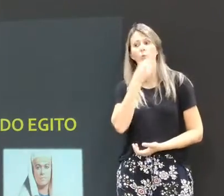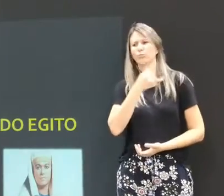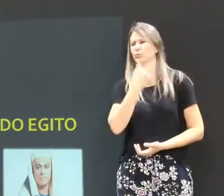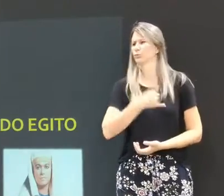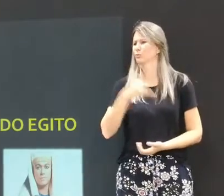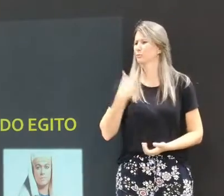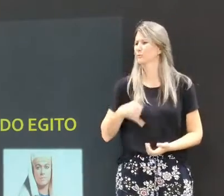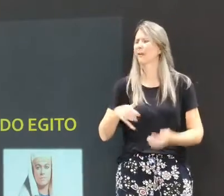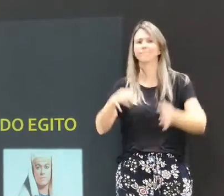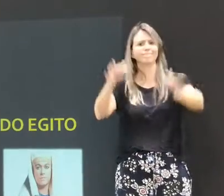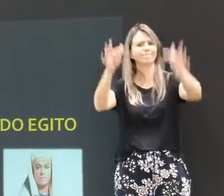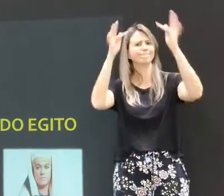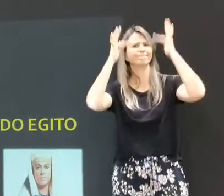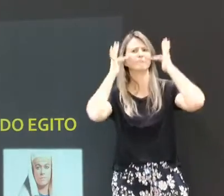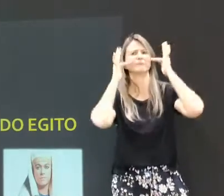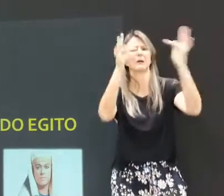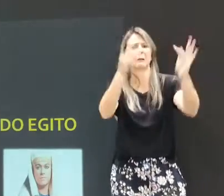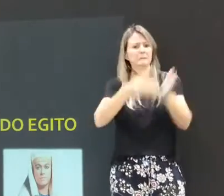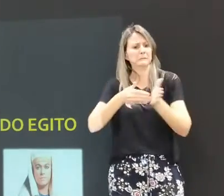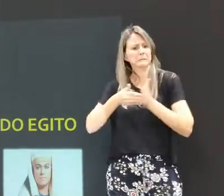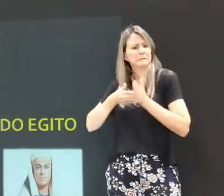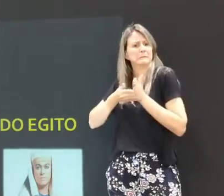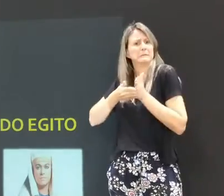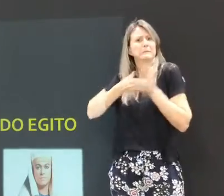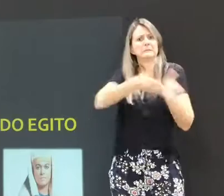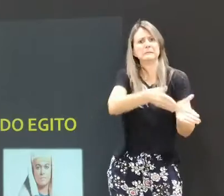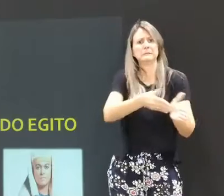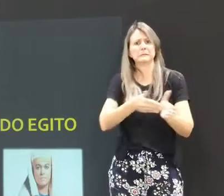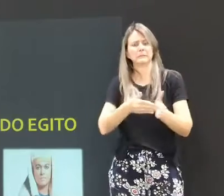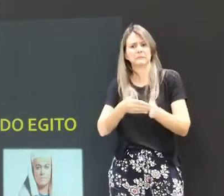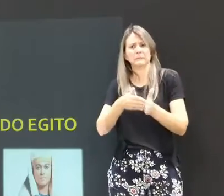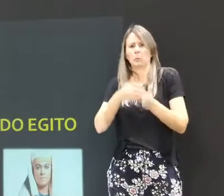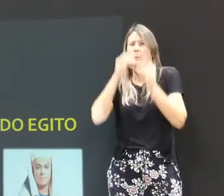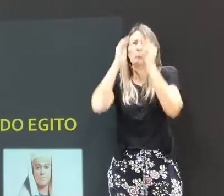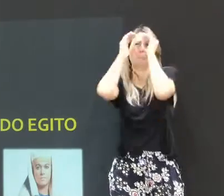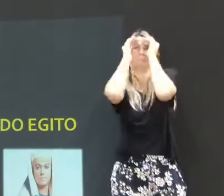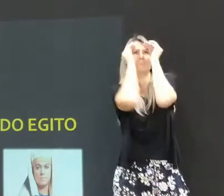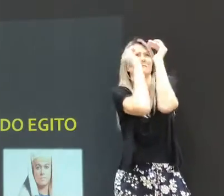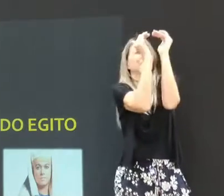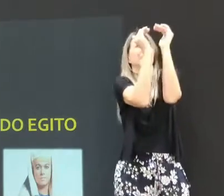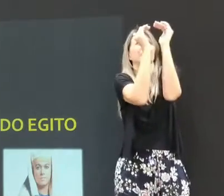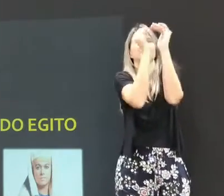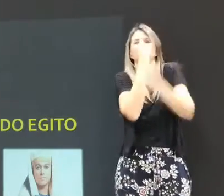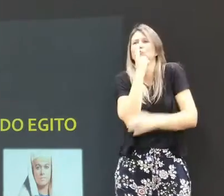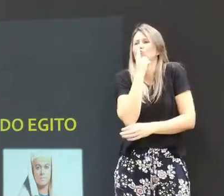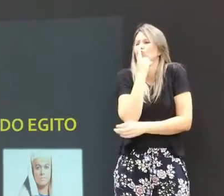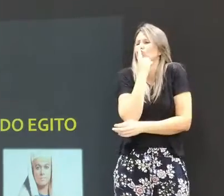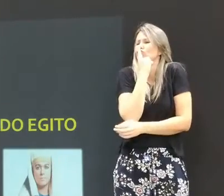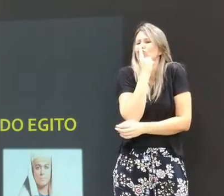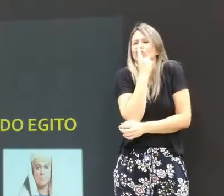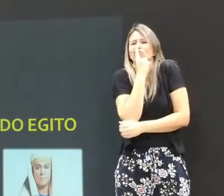José, lá no Egito. José era um homem fiel a Deus. Ele sempre muito fiel, tinha